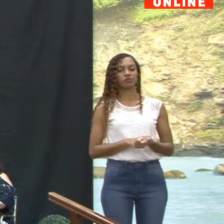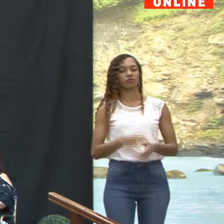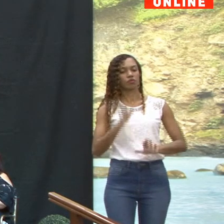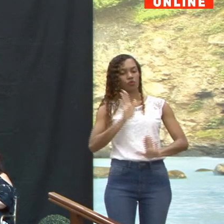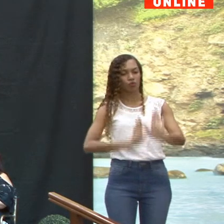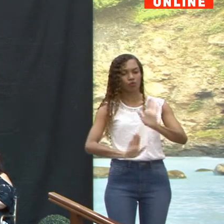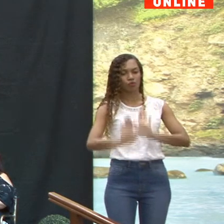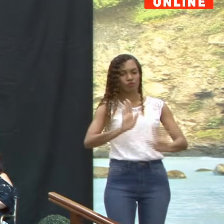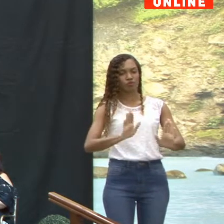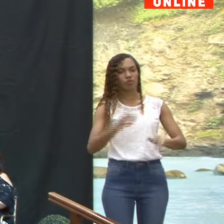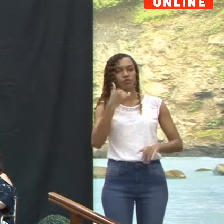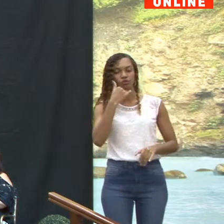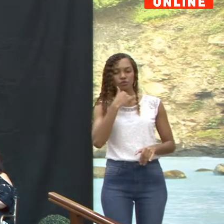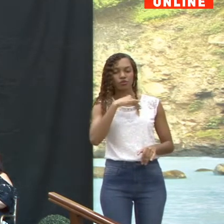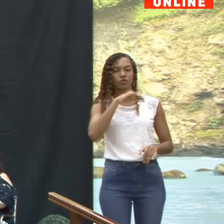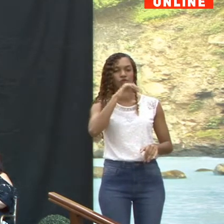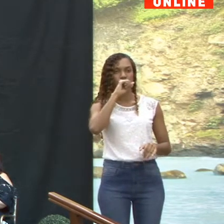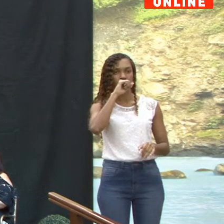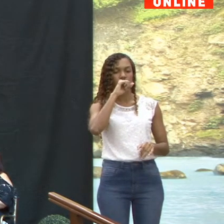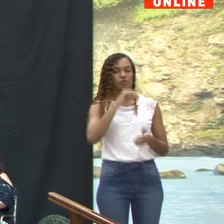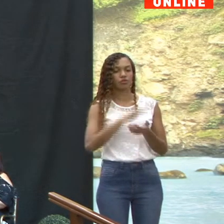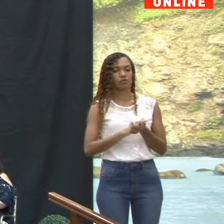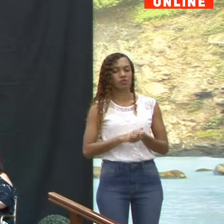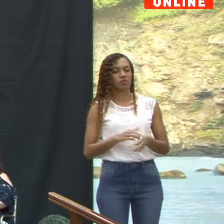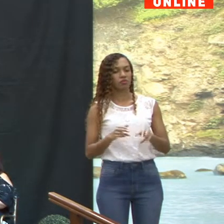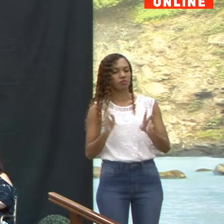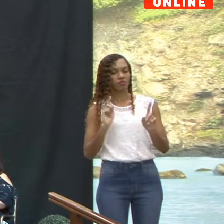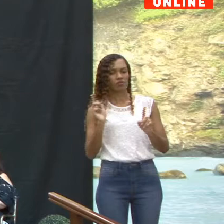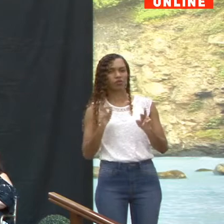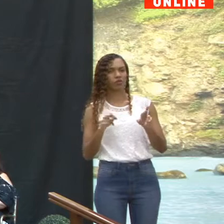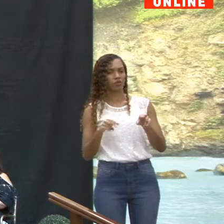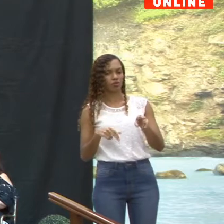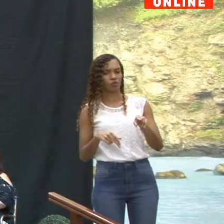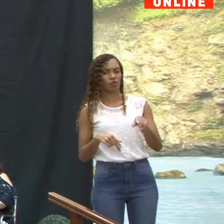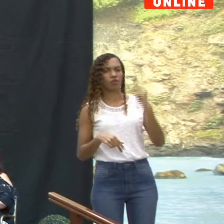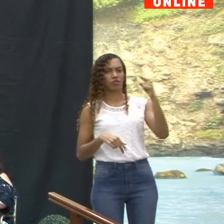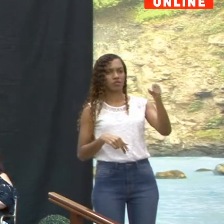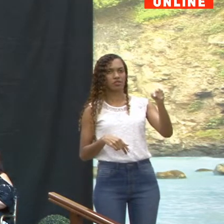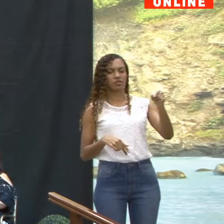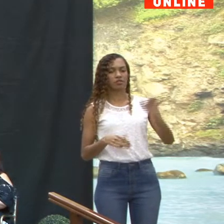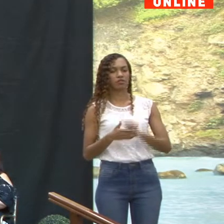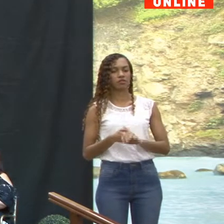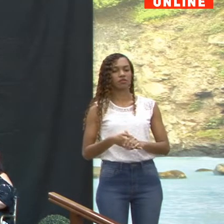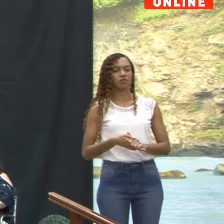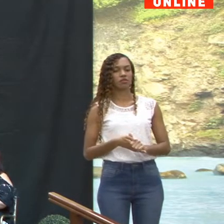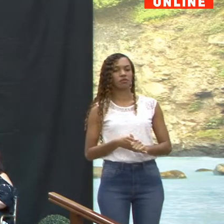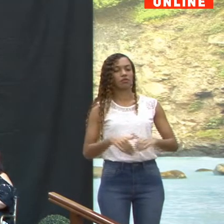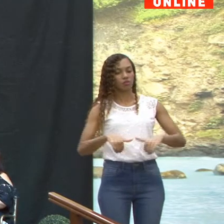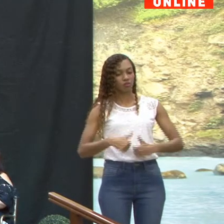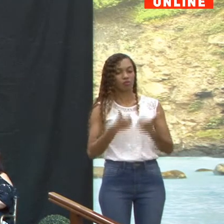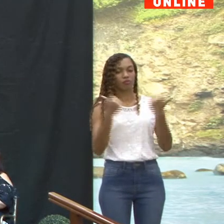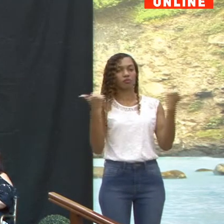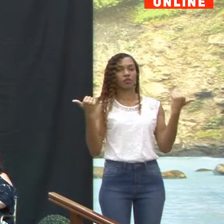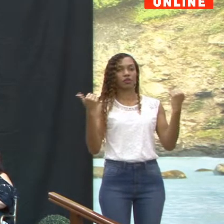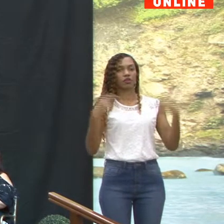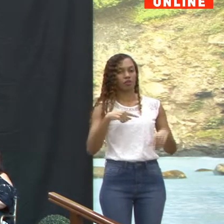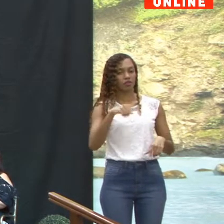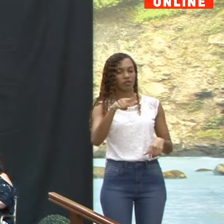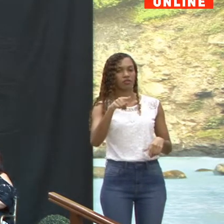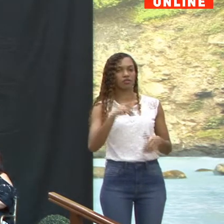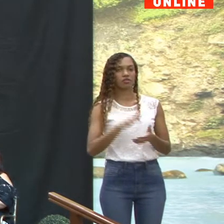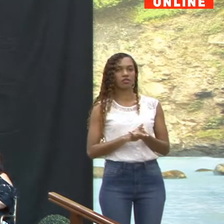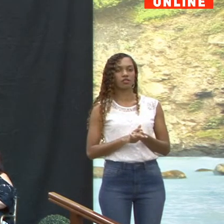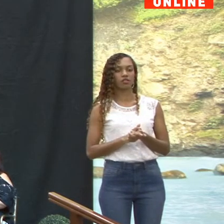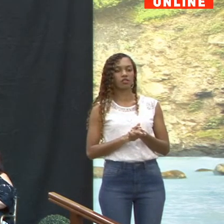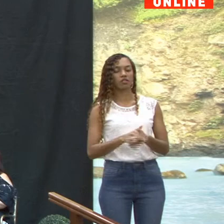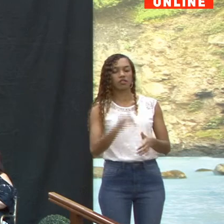dia eles sejam não igual a você, mas melhor do que você. Seja aquilo que você tanto quer ver, seja o exemplo que você